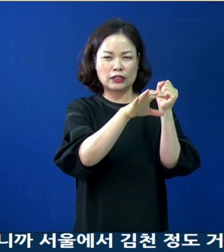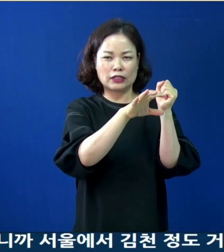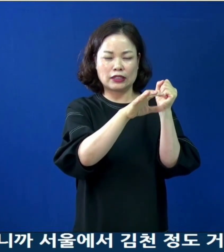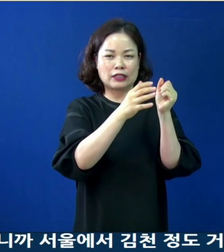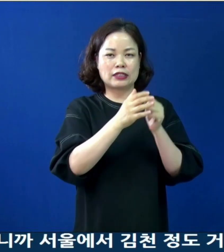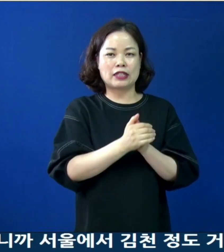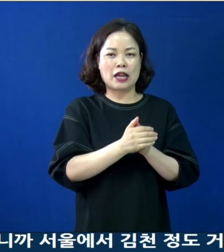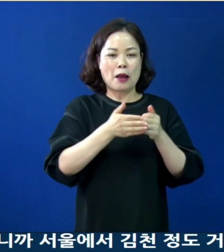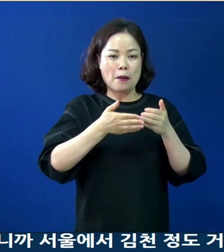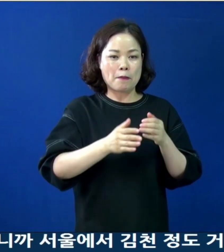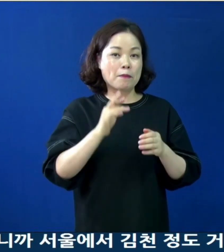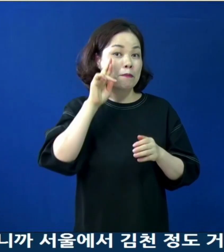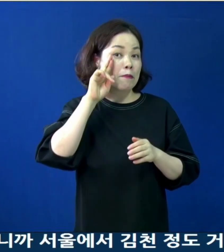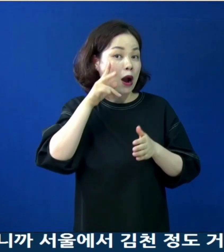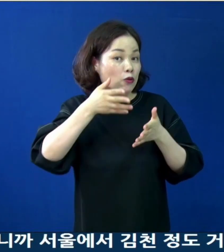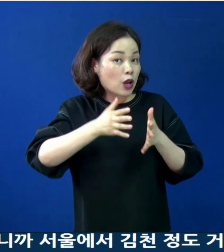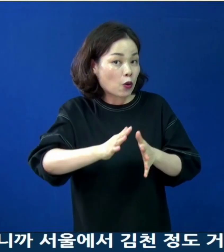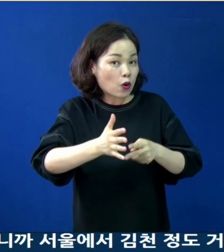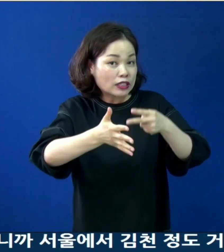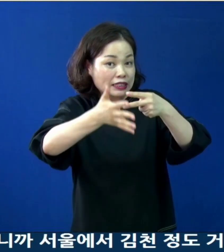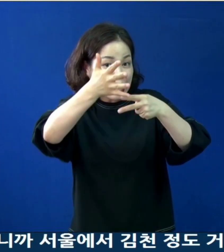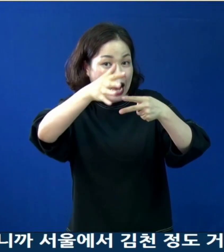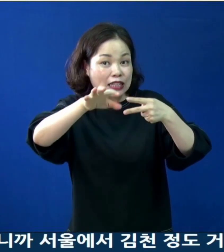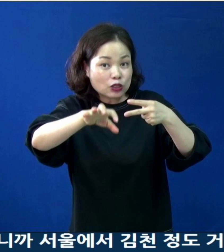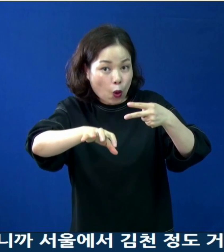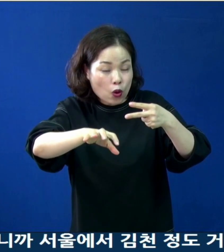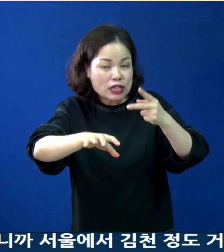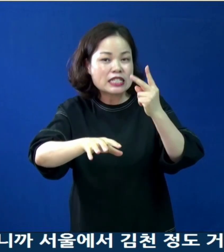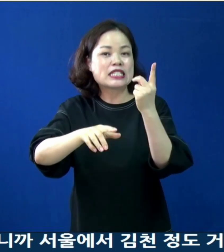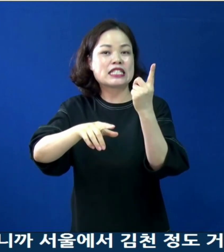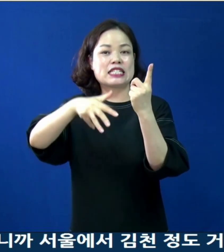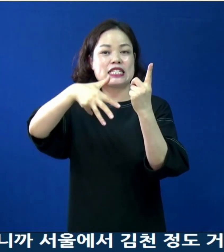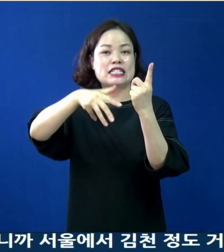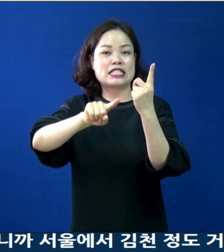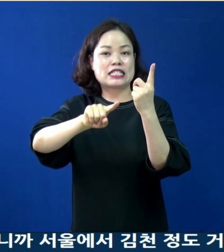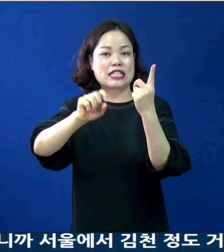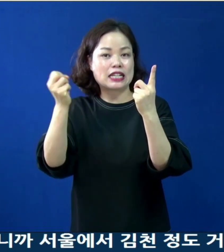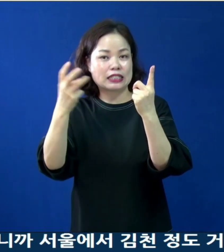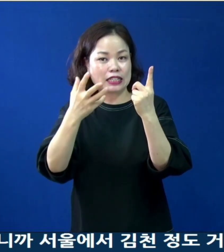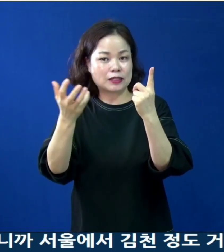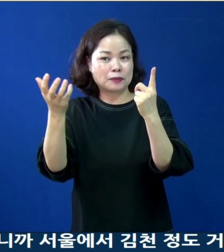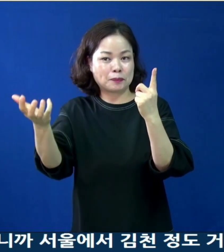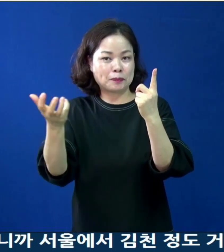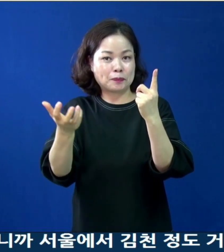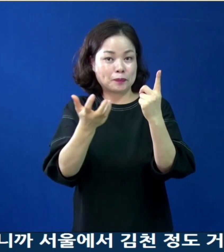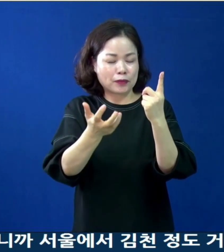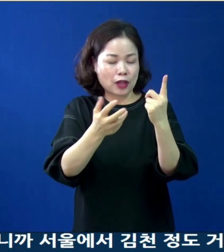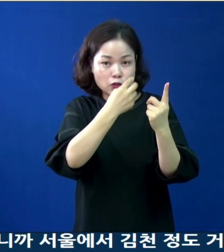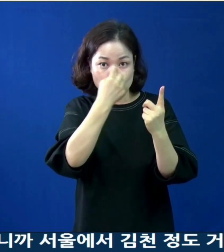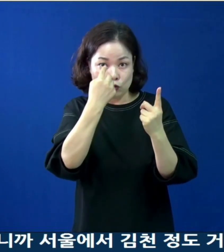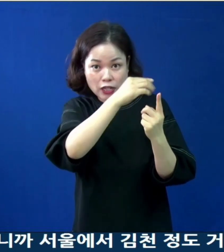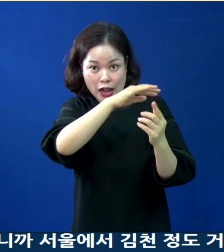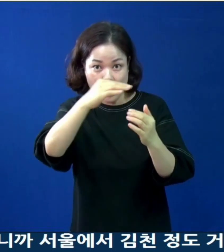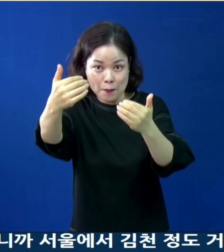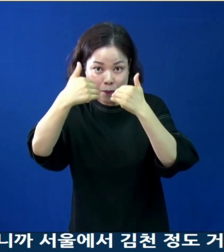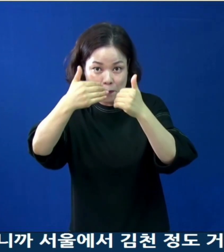고향인 다소를 들렀다가 1차 전도 여행을 갔던 도시들을 거꾸로 지나가죠. 눈으로 잘 따라와